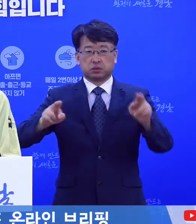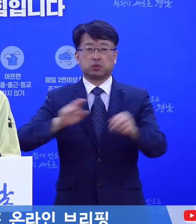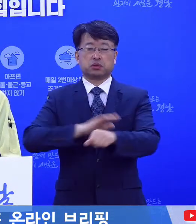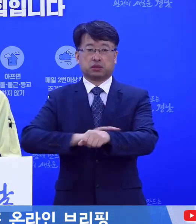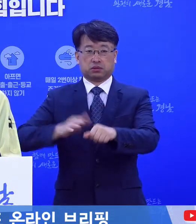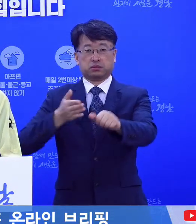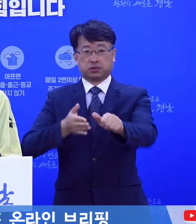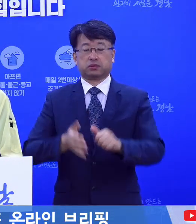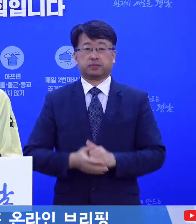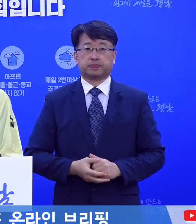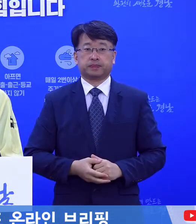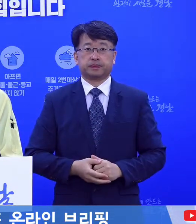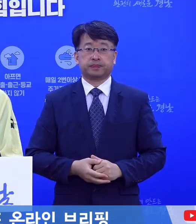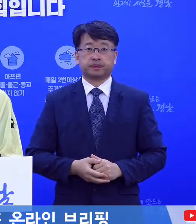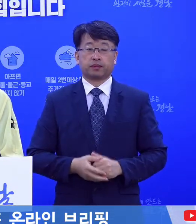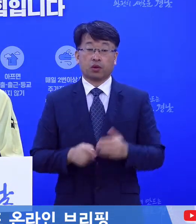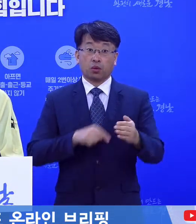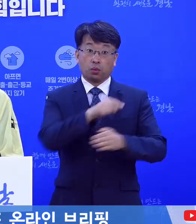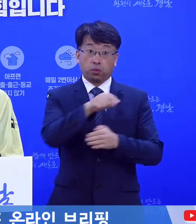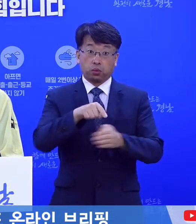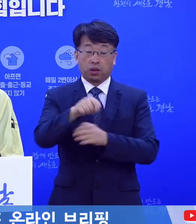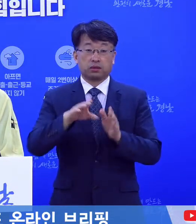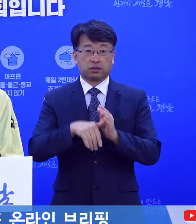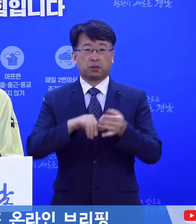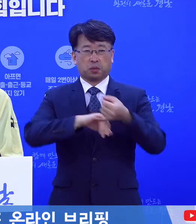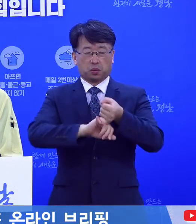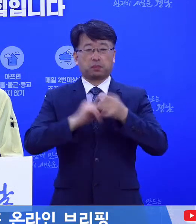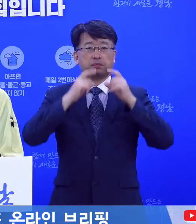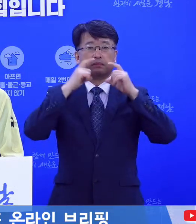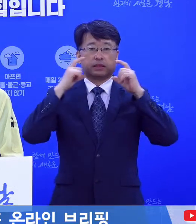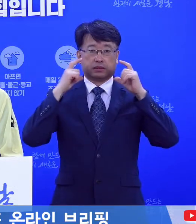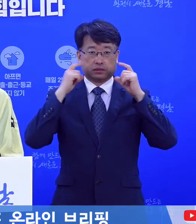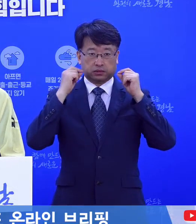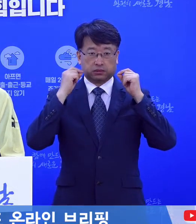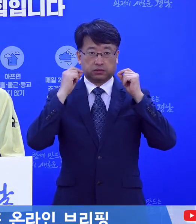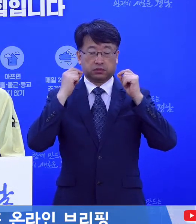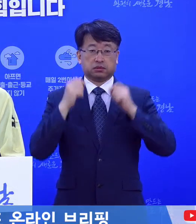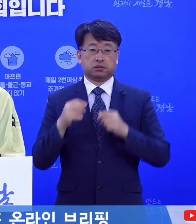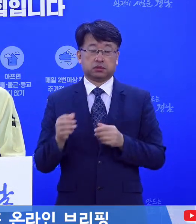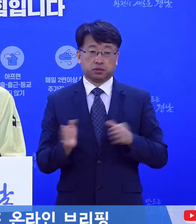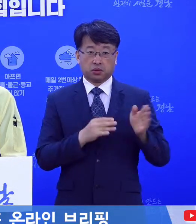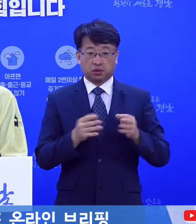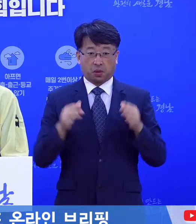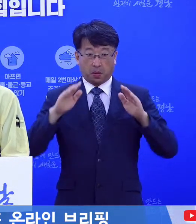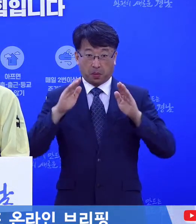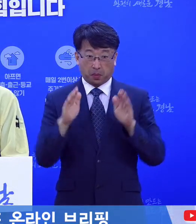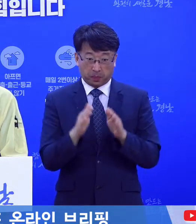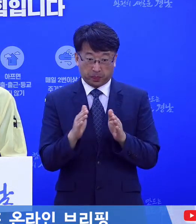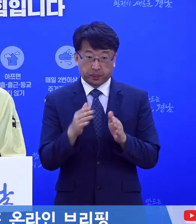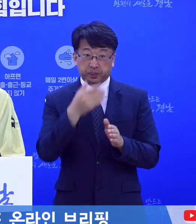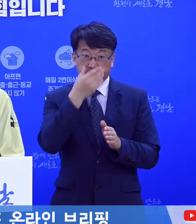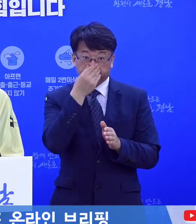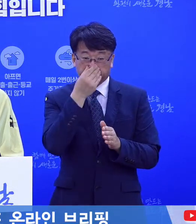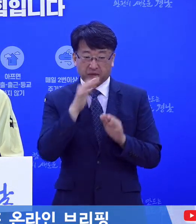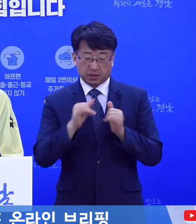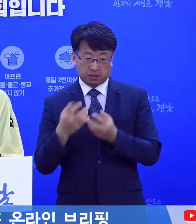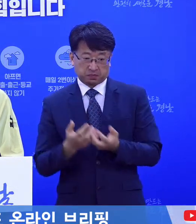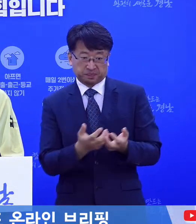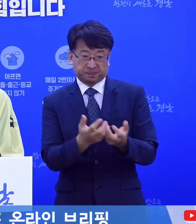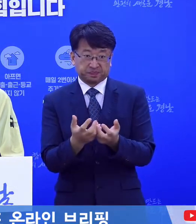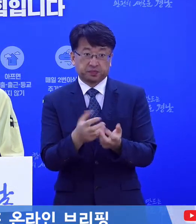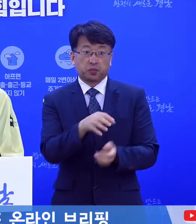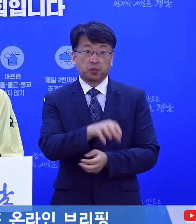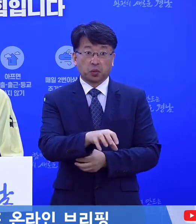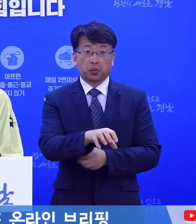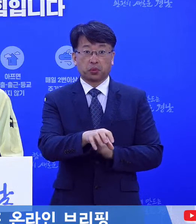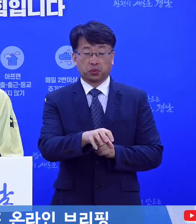주시기 바랍니다. 외출 시에는 반드시 마스크를 착용해 주시고, 밀폐된 곳, 다수 인원이 밀집한